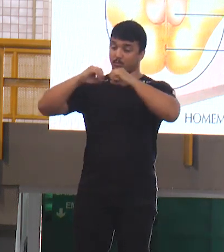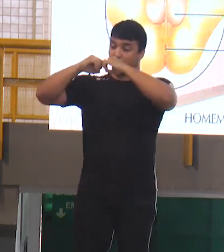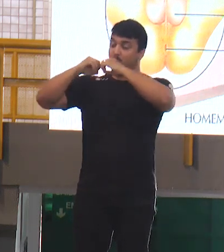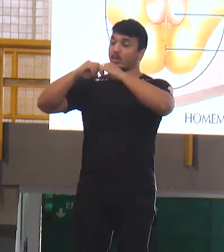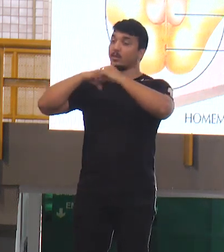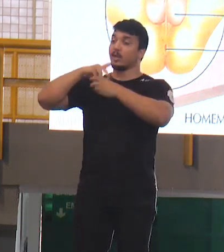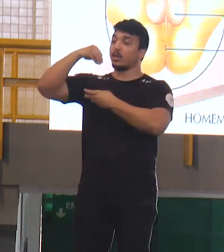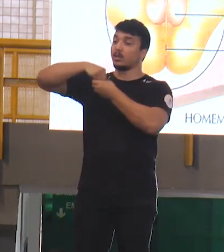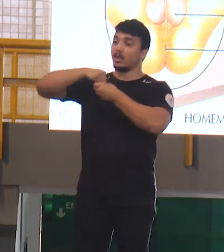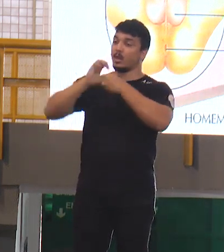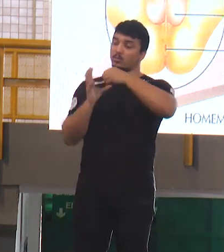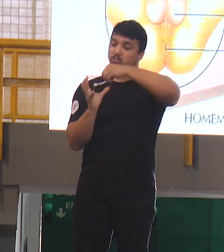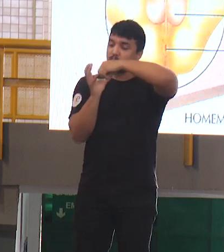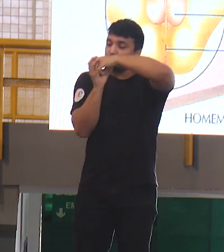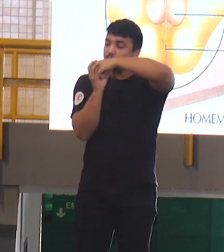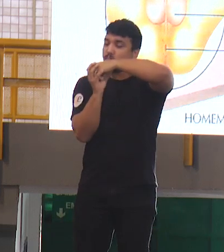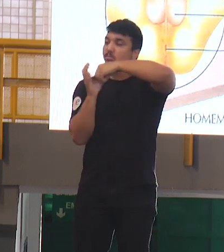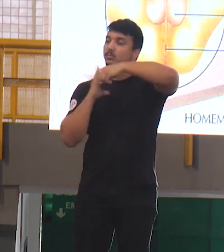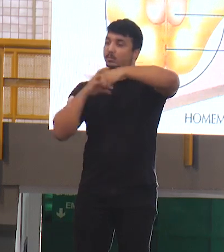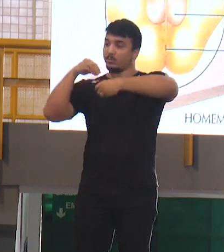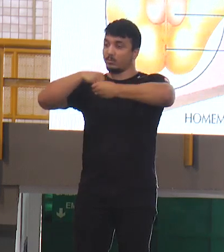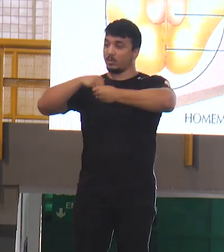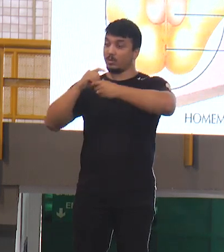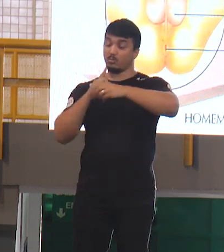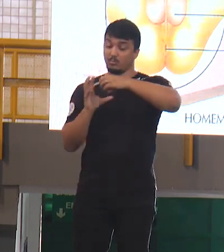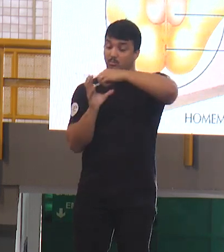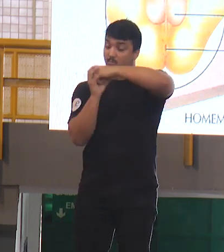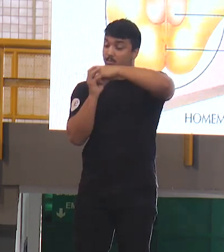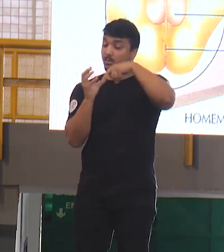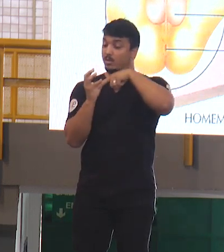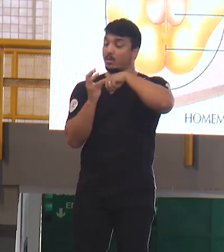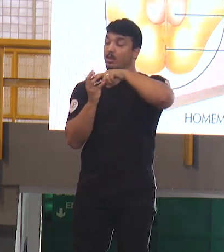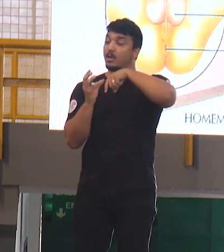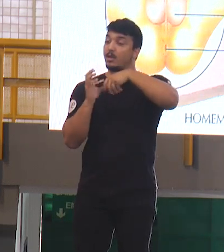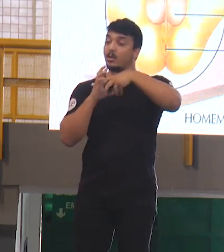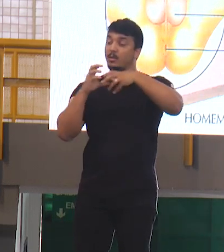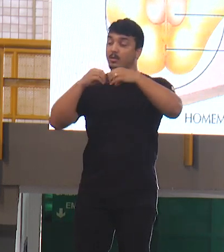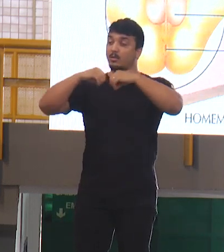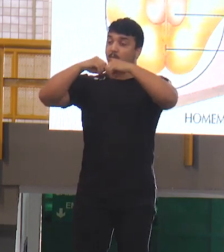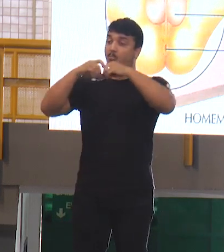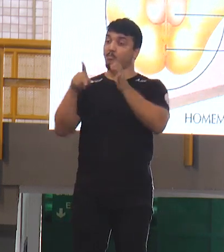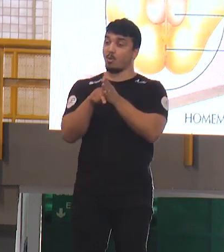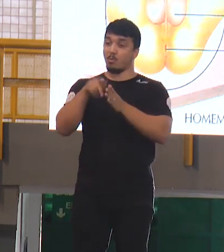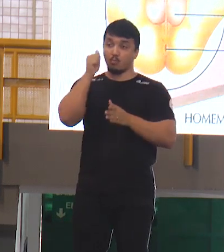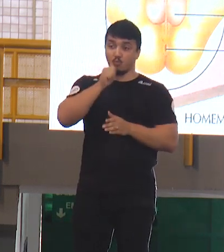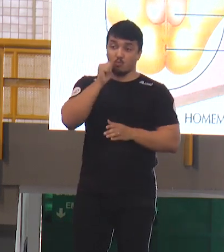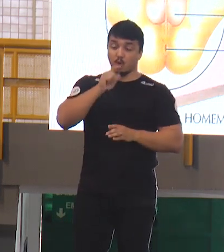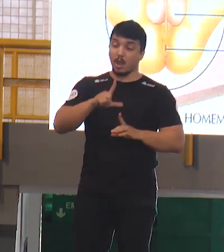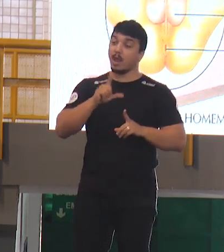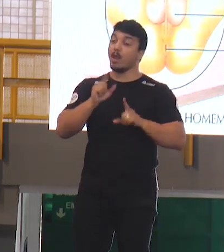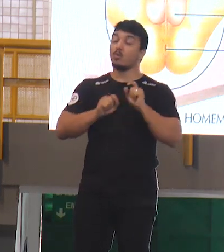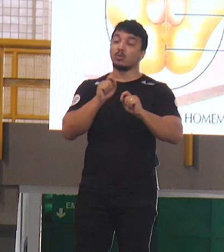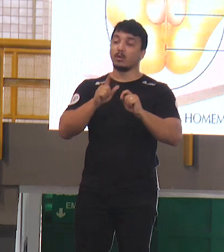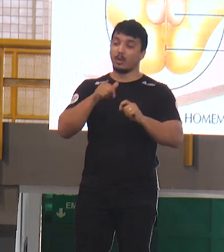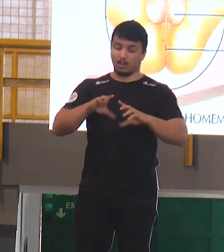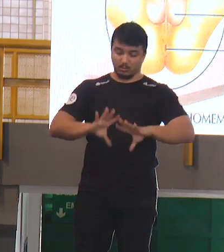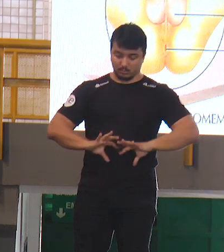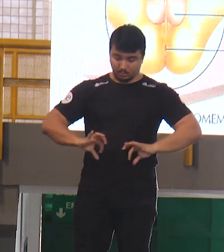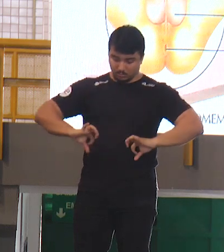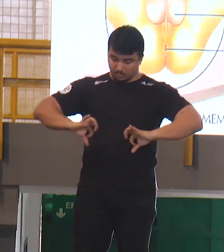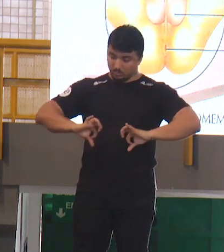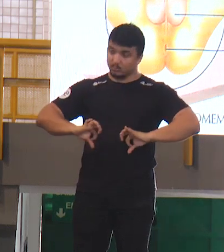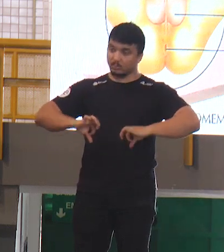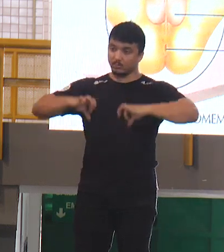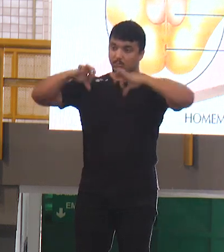ficar dentro da bolsa escrotal e o equivalente às gônadas sexuais, no caso do sexo feminino, os